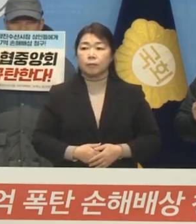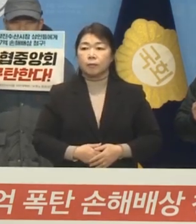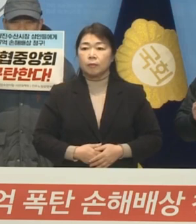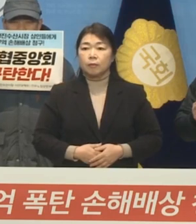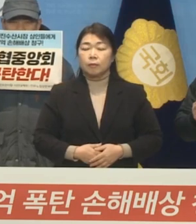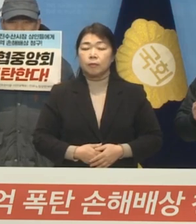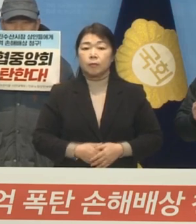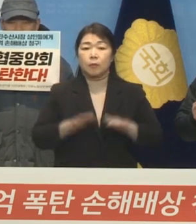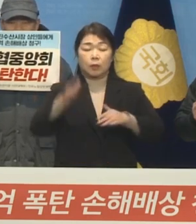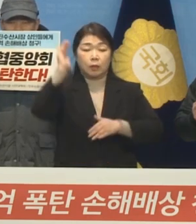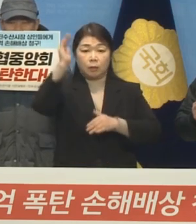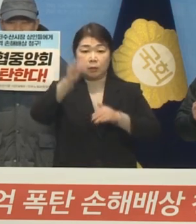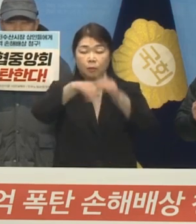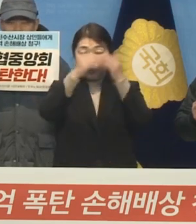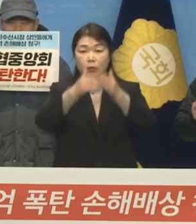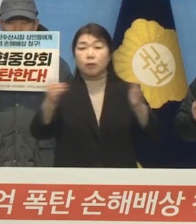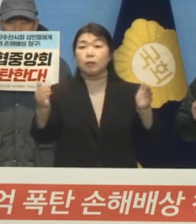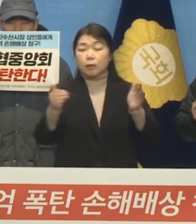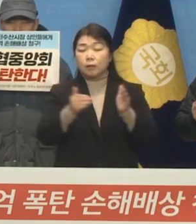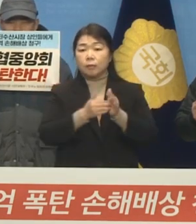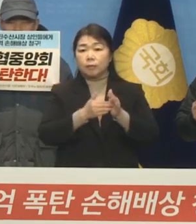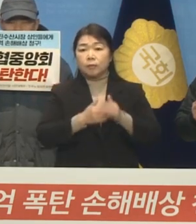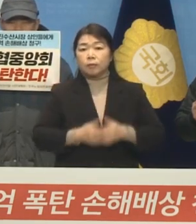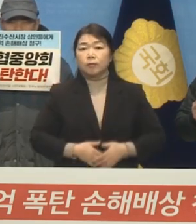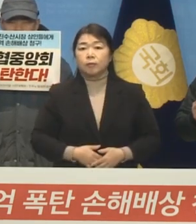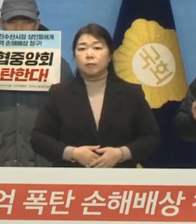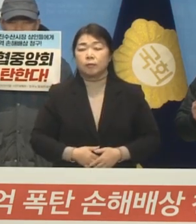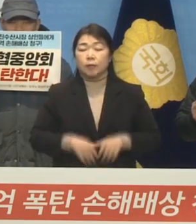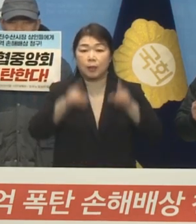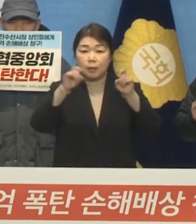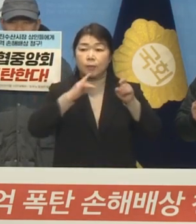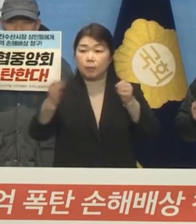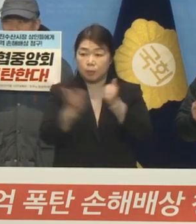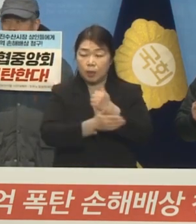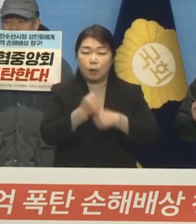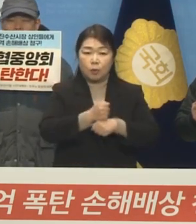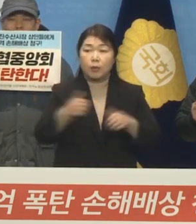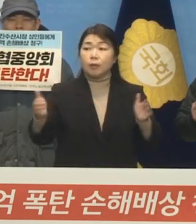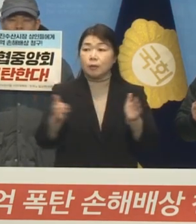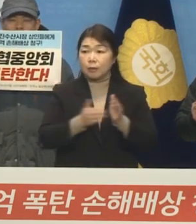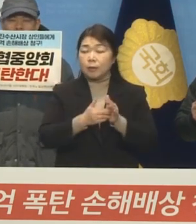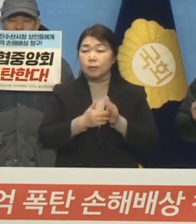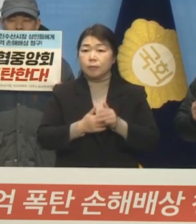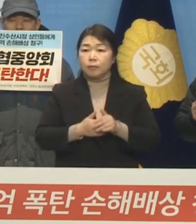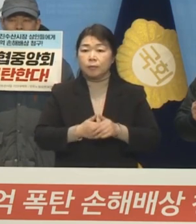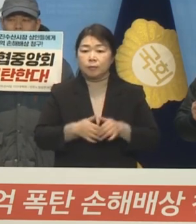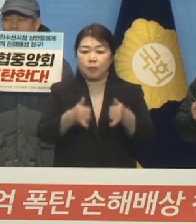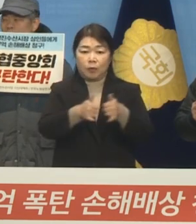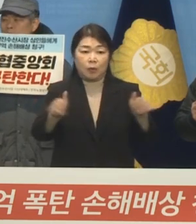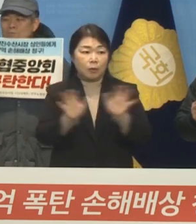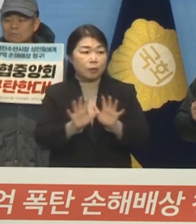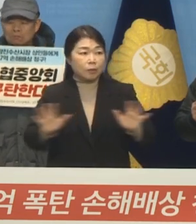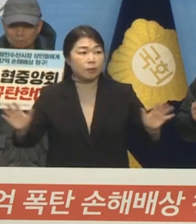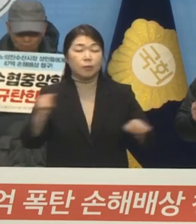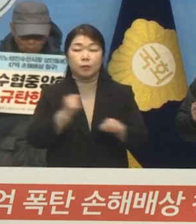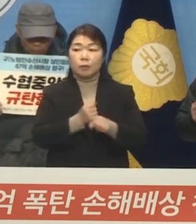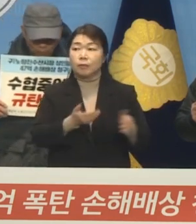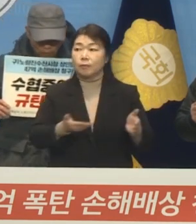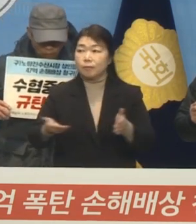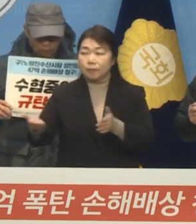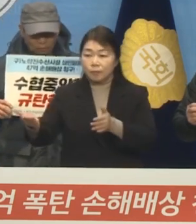네, 이상으로 기자회견은 마치려고 합니다. 그 사진만 찍고 마무리를 하려고 하는데 현수막 가까이에